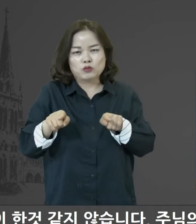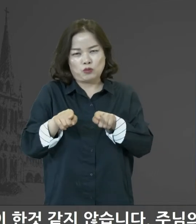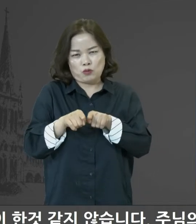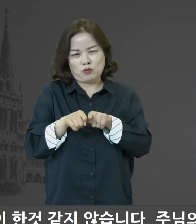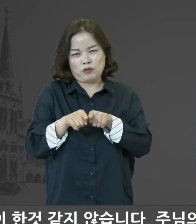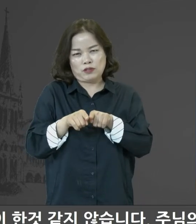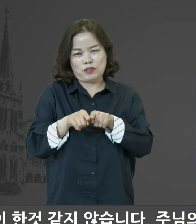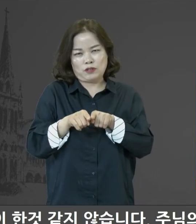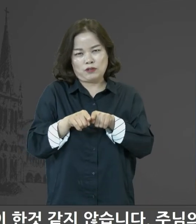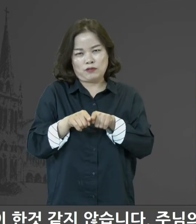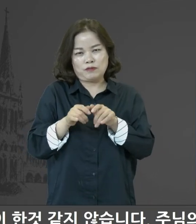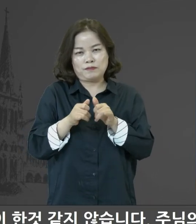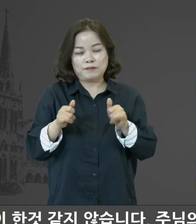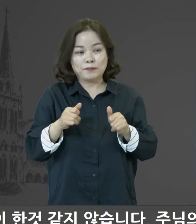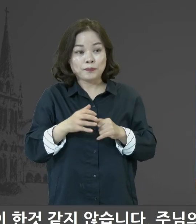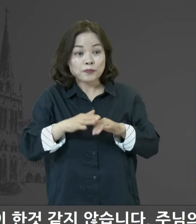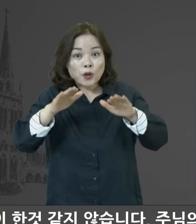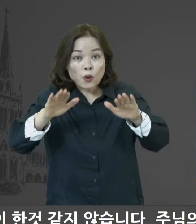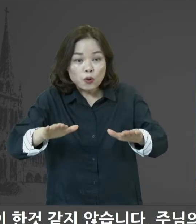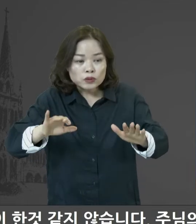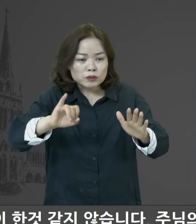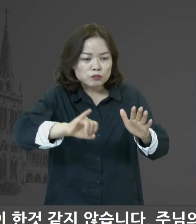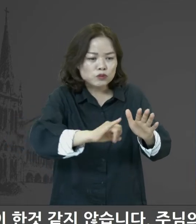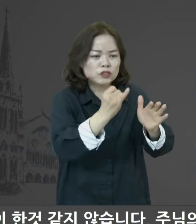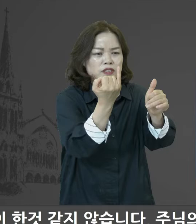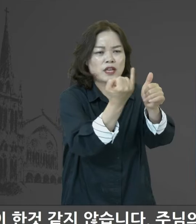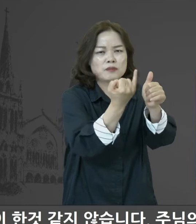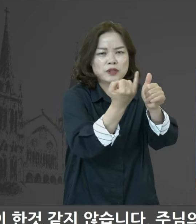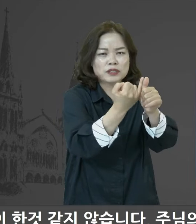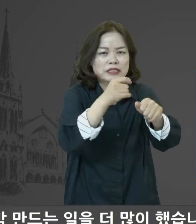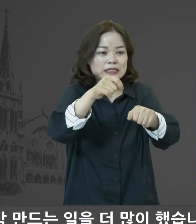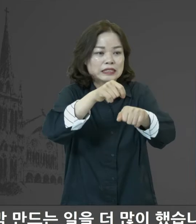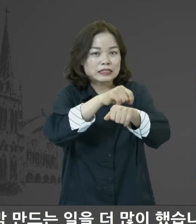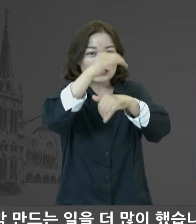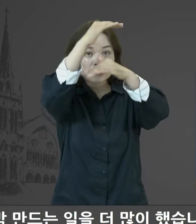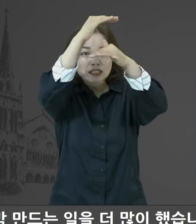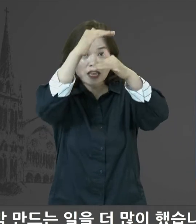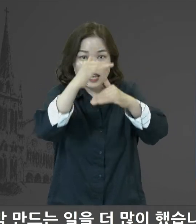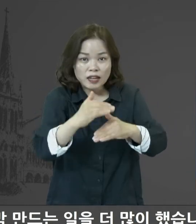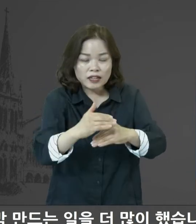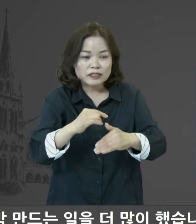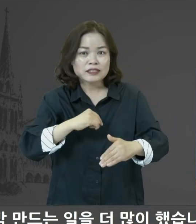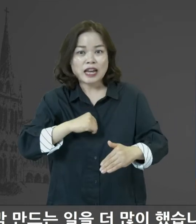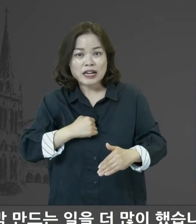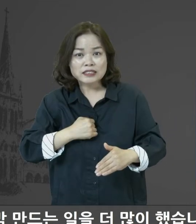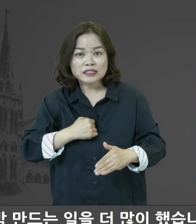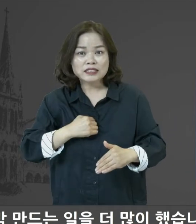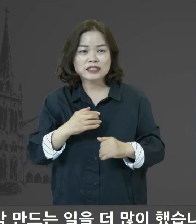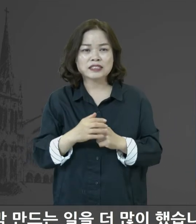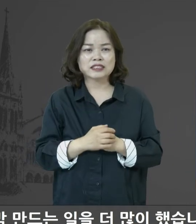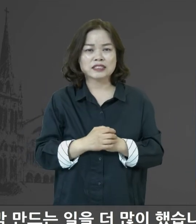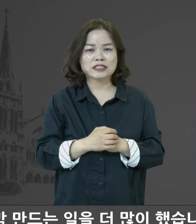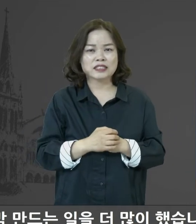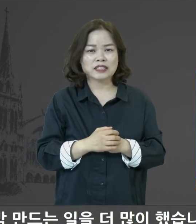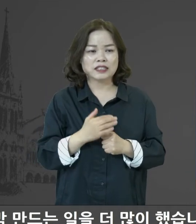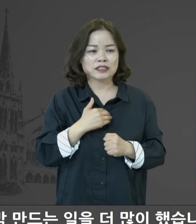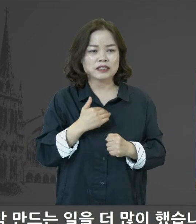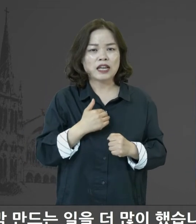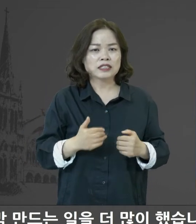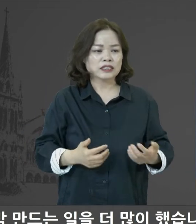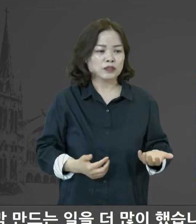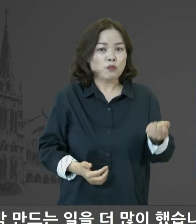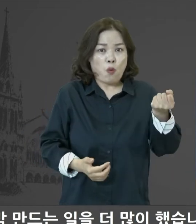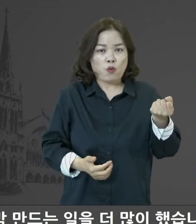있습니다. 오늘 이 브리스가와 아굴라의 특징은 성경 본문에서 자기들의 목까지도